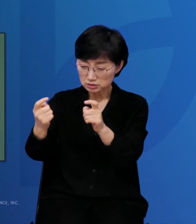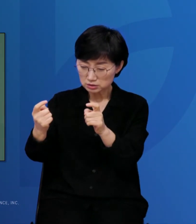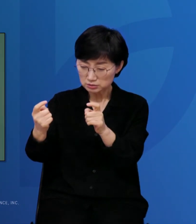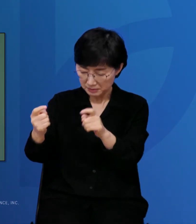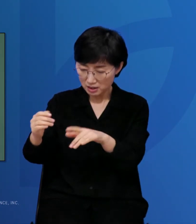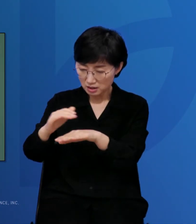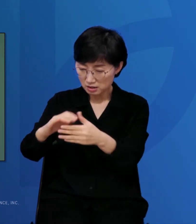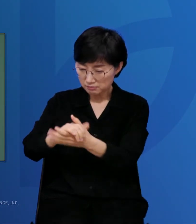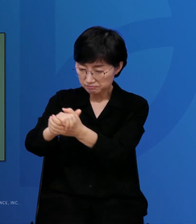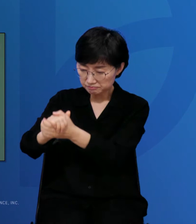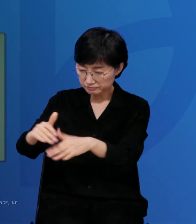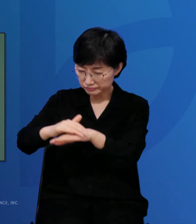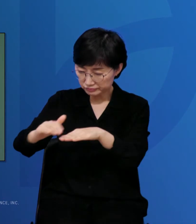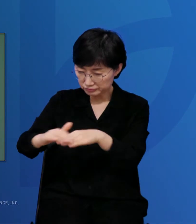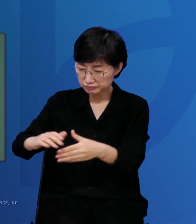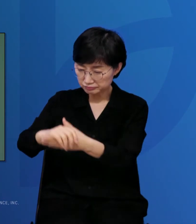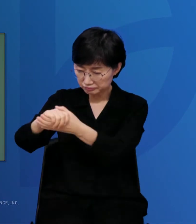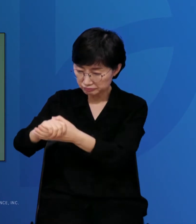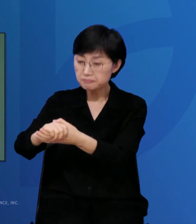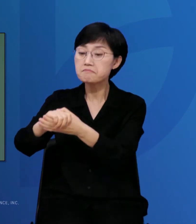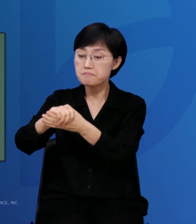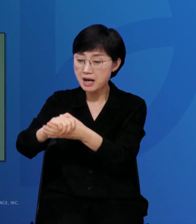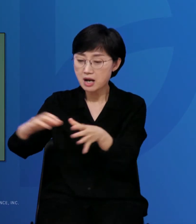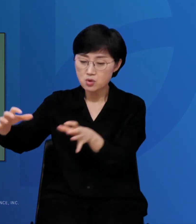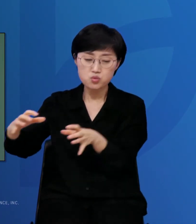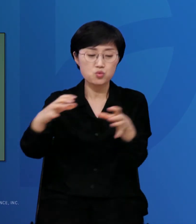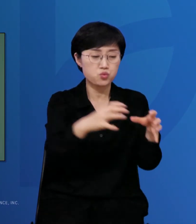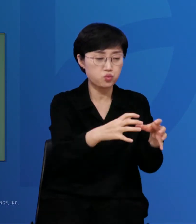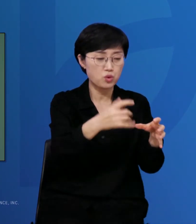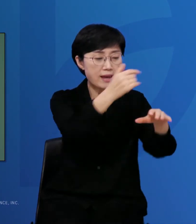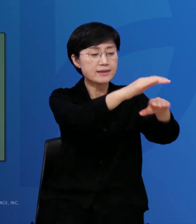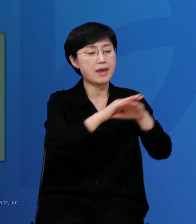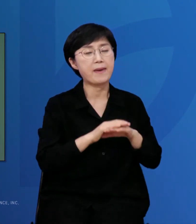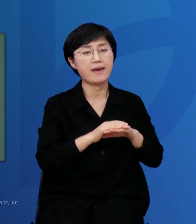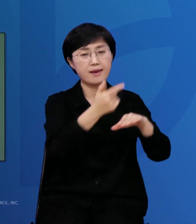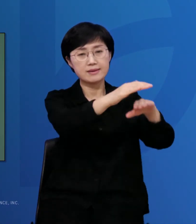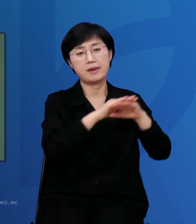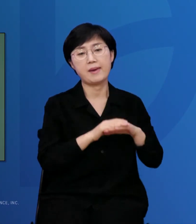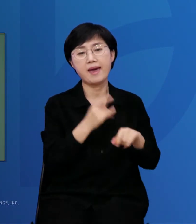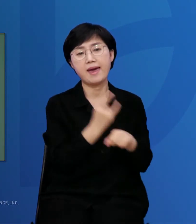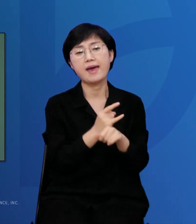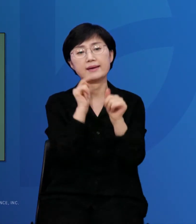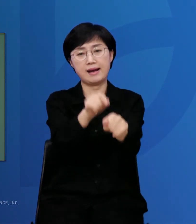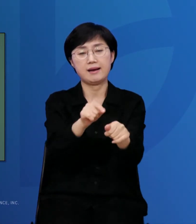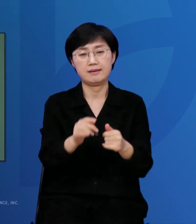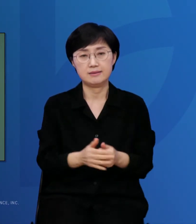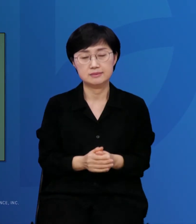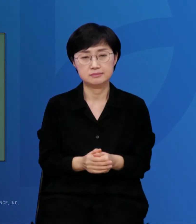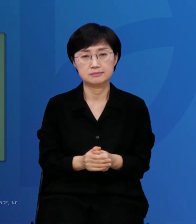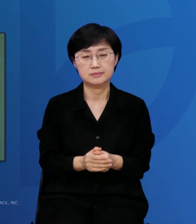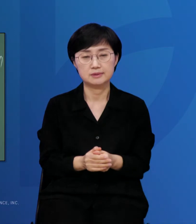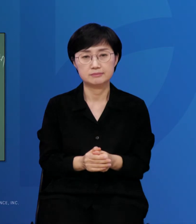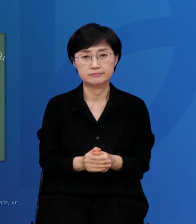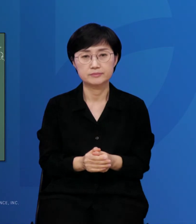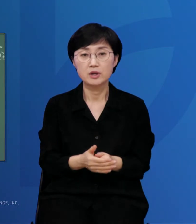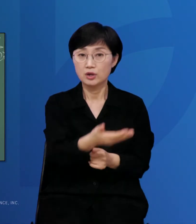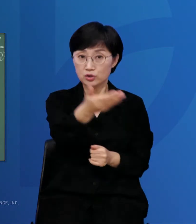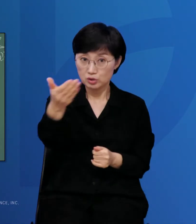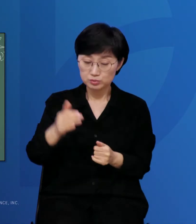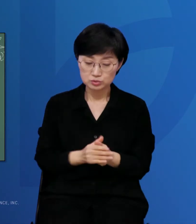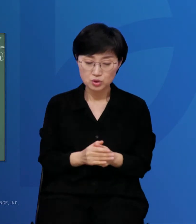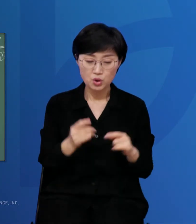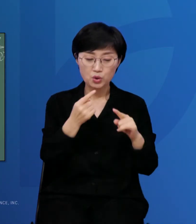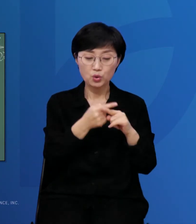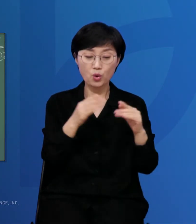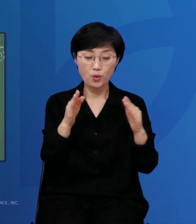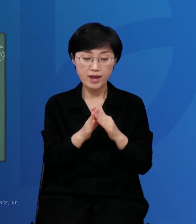그때 단어 쓴 게 먼저. 那个时候是要首先。 교회 와서 기도할 때 이런 것 저런 것 기도하지 말고